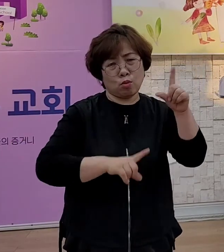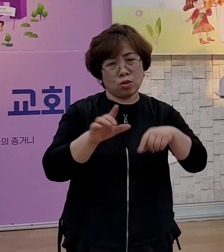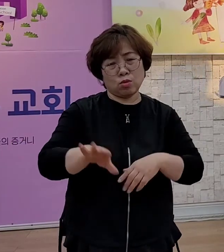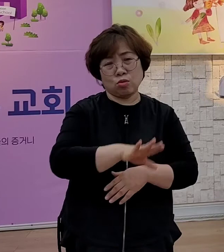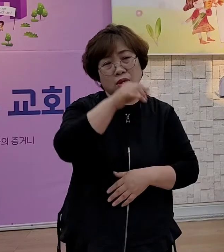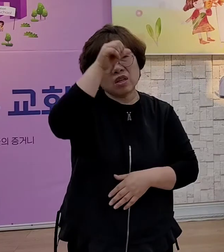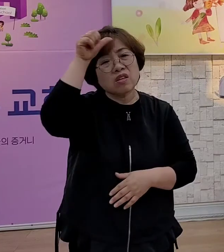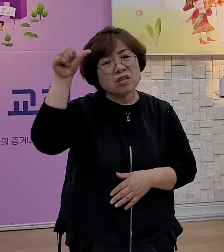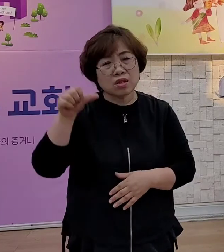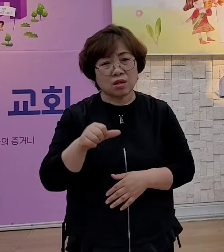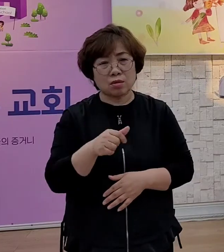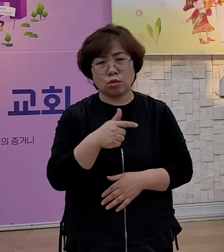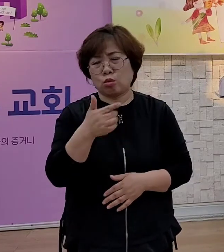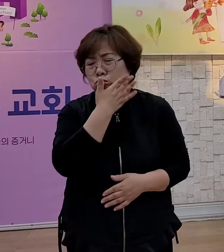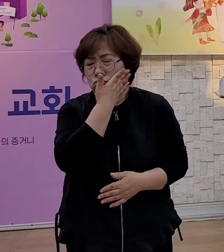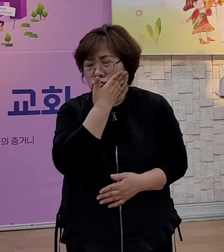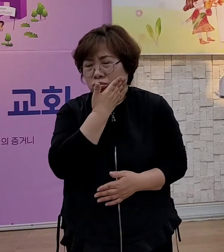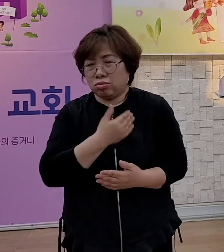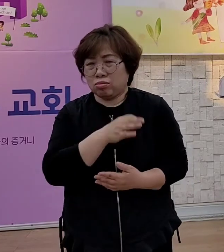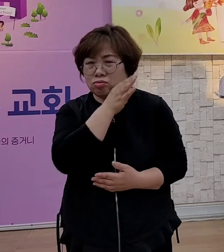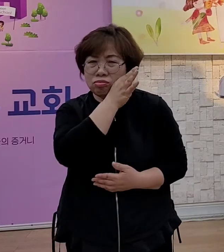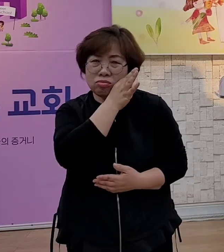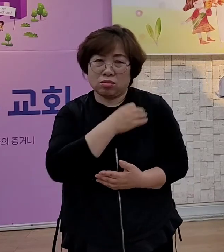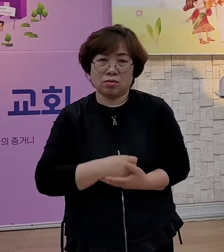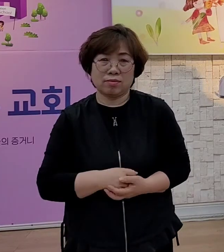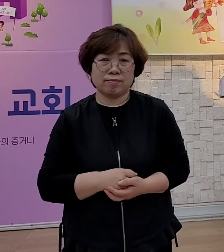얼마나 부끄럽습니까?